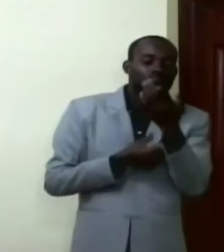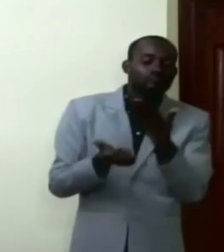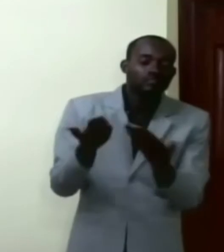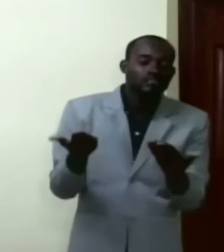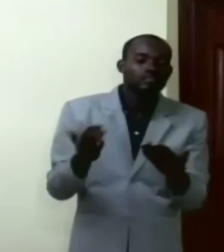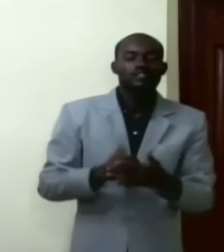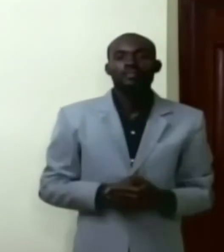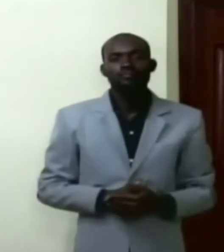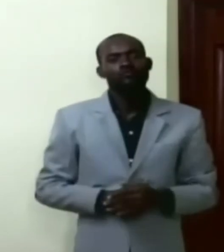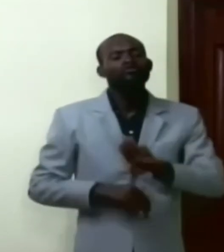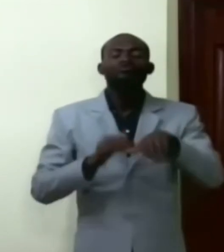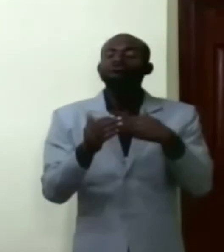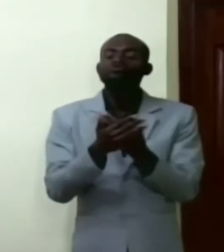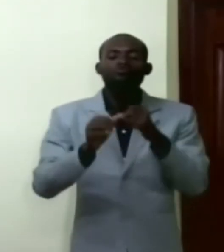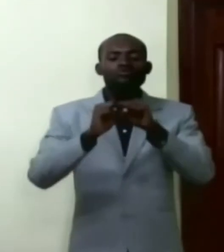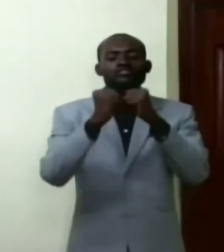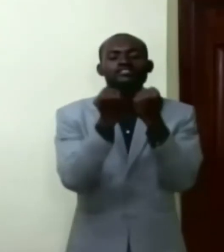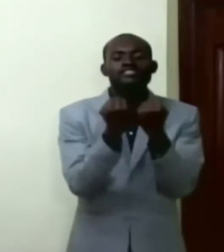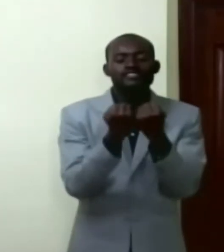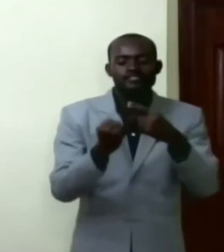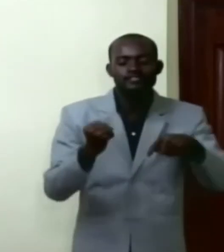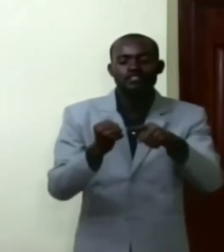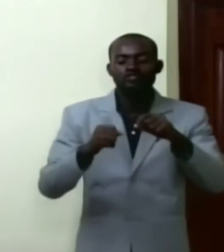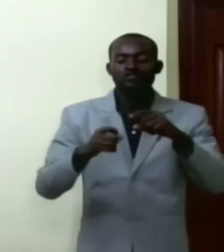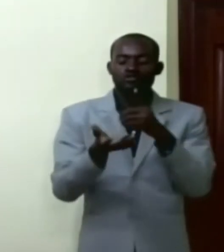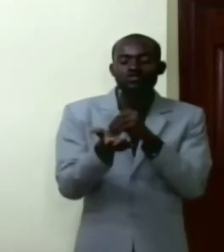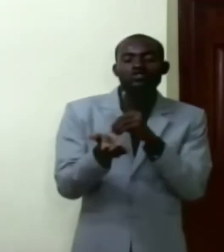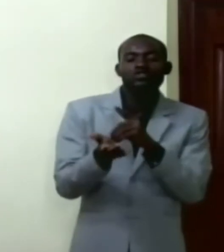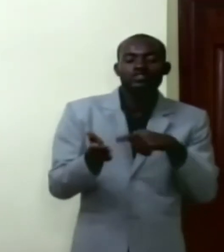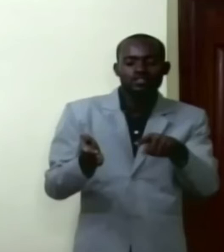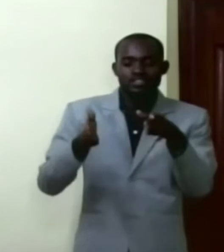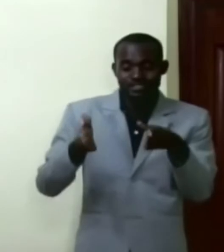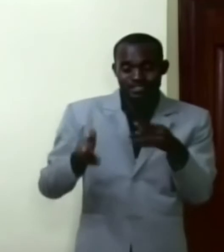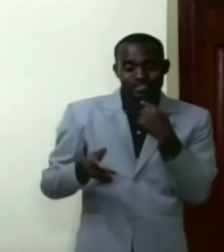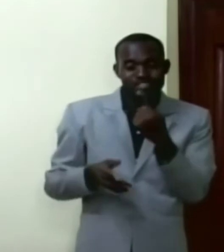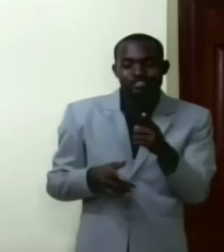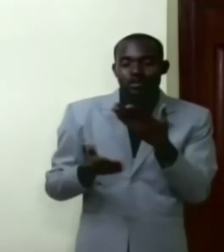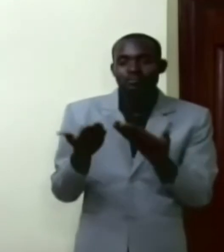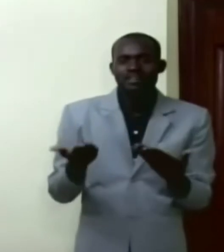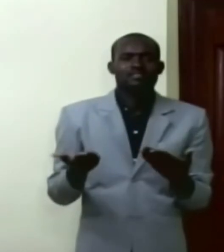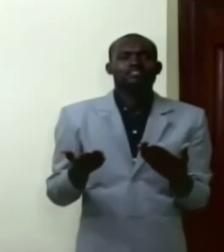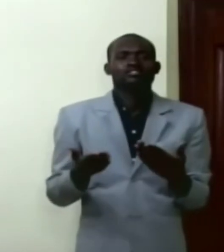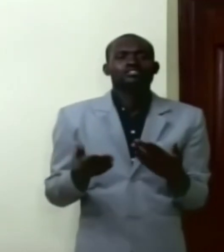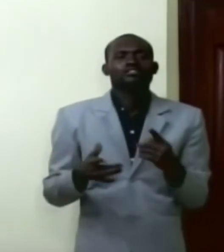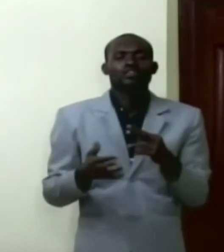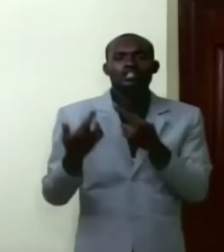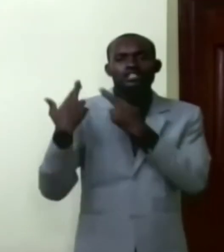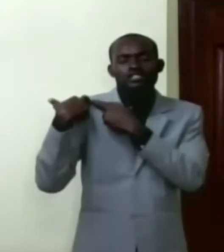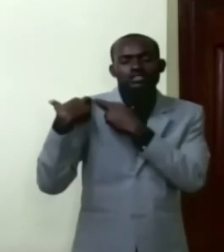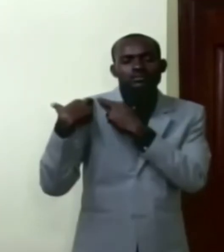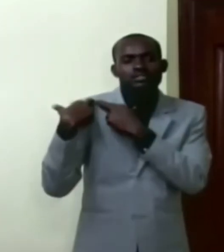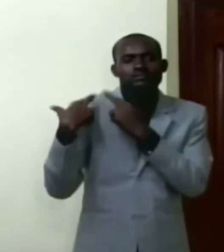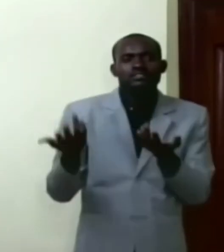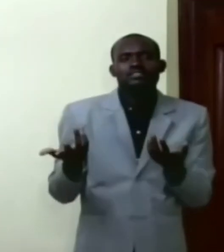bagailles. Scientifiques et docteurs, nous parlons souvent de charge virale. Ce gros mot, mais moi-même,